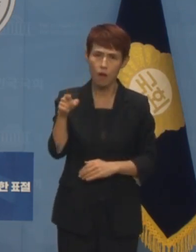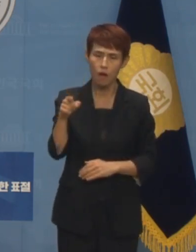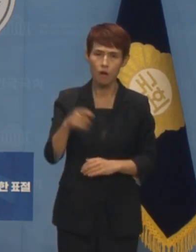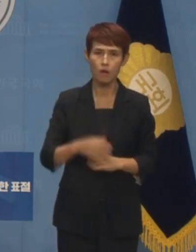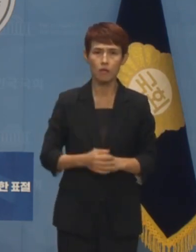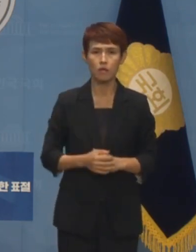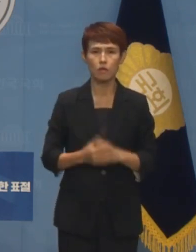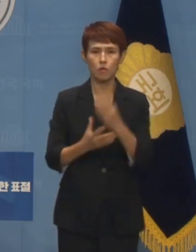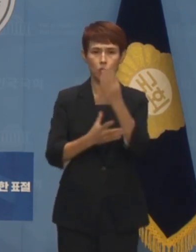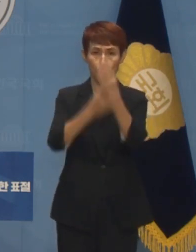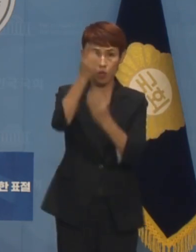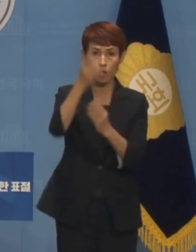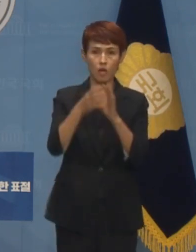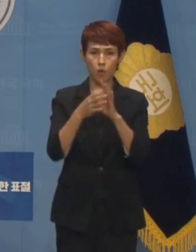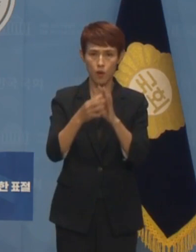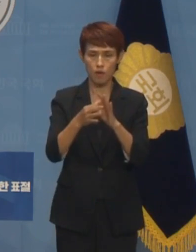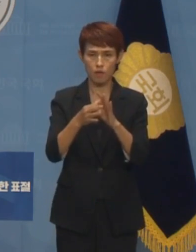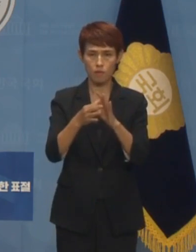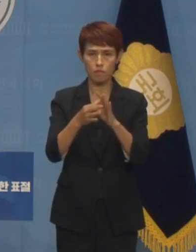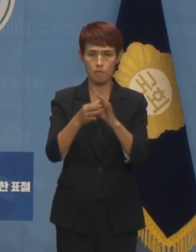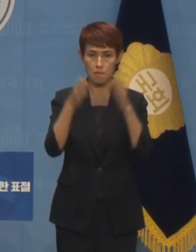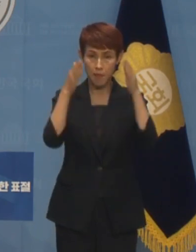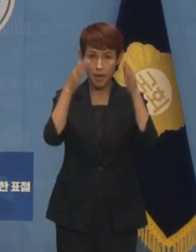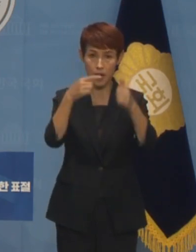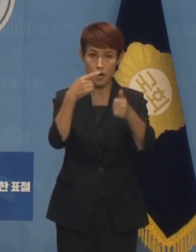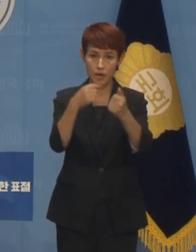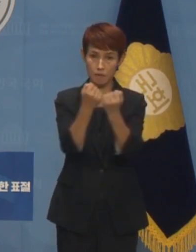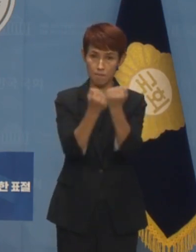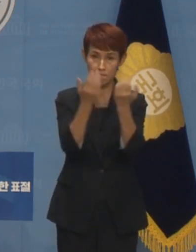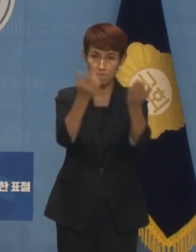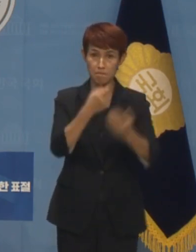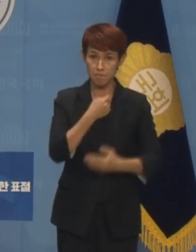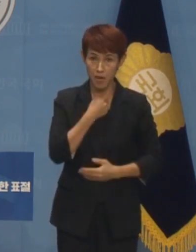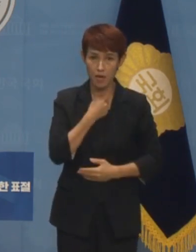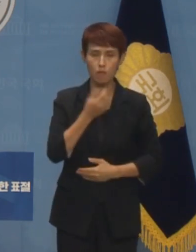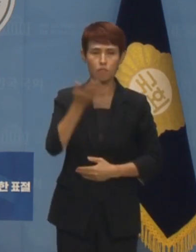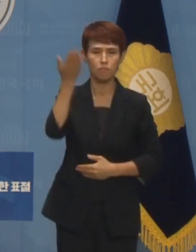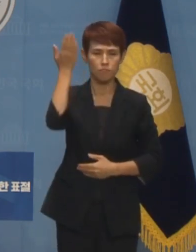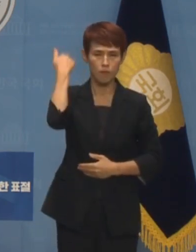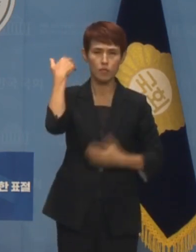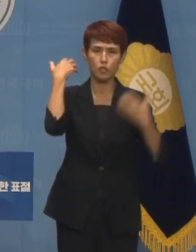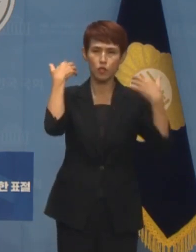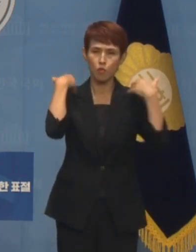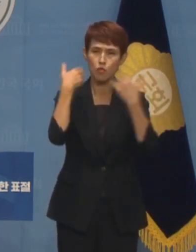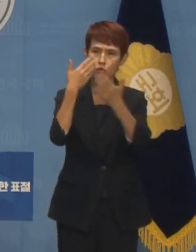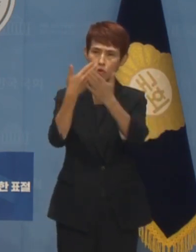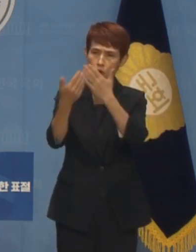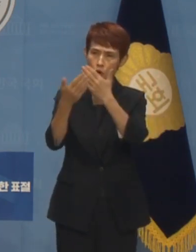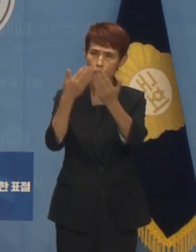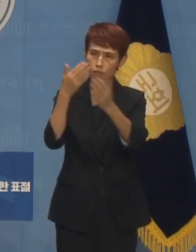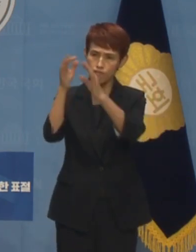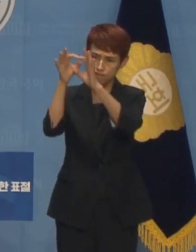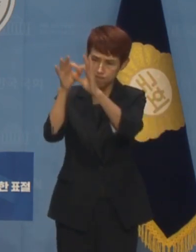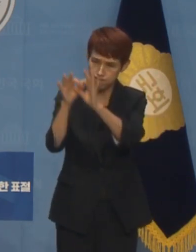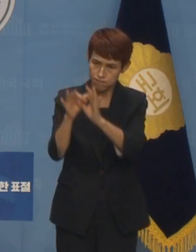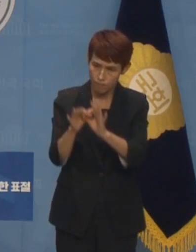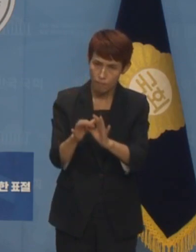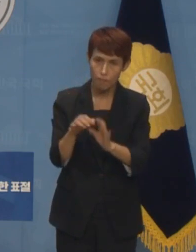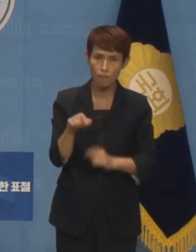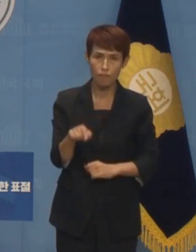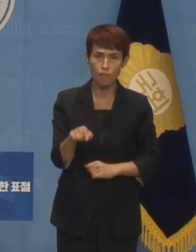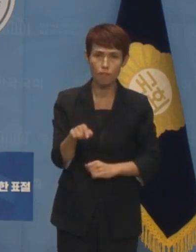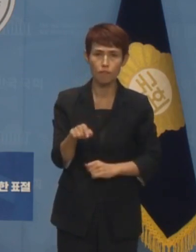통일 관련 독트린을 발표하려면 역대 모든 정부의 경험을 비추어서